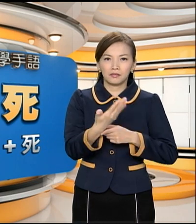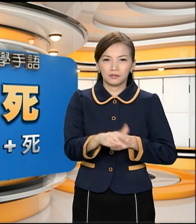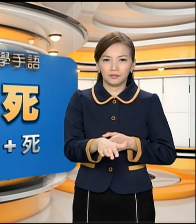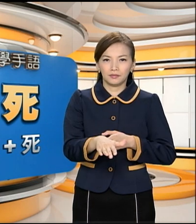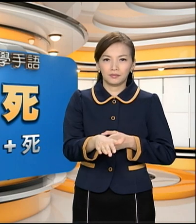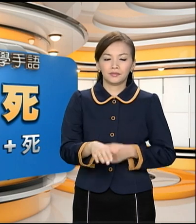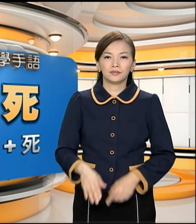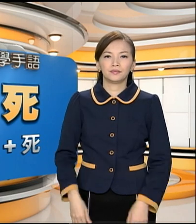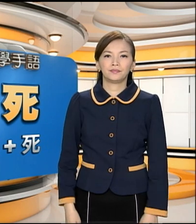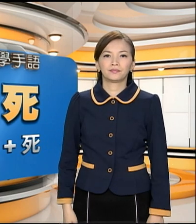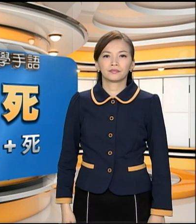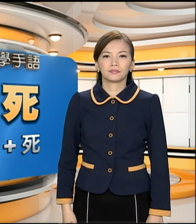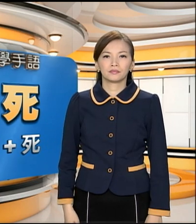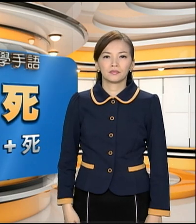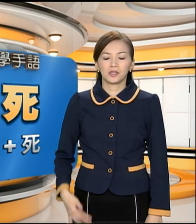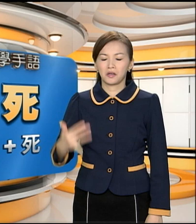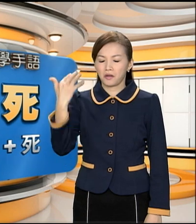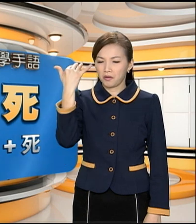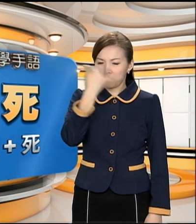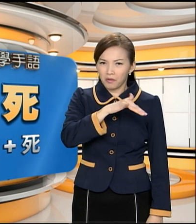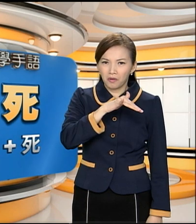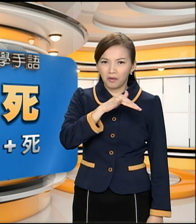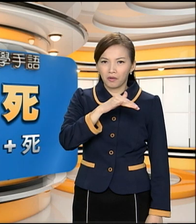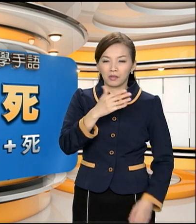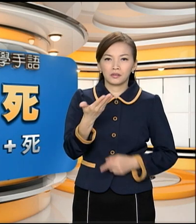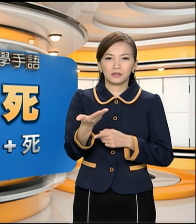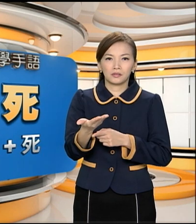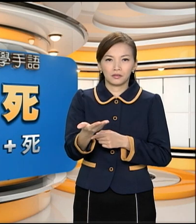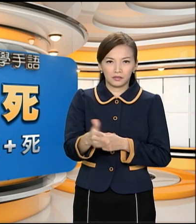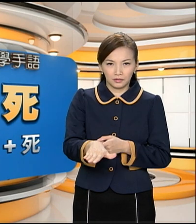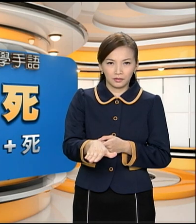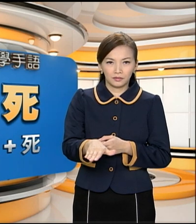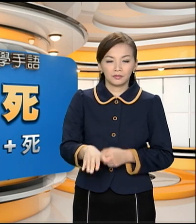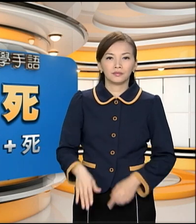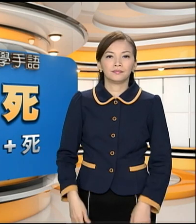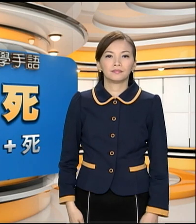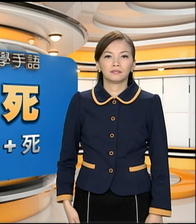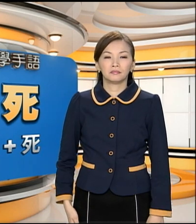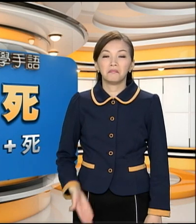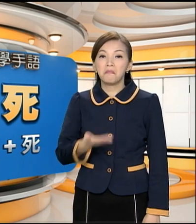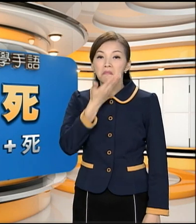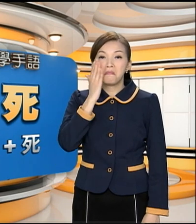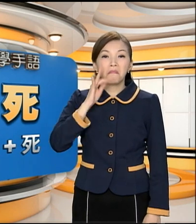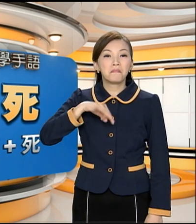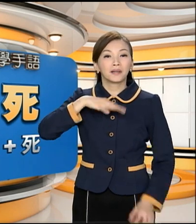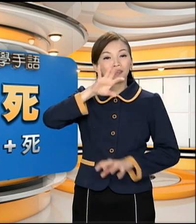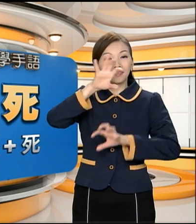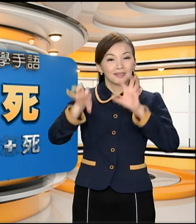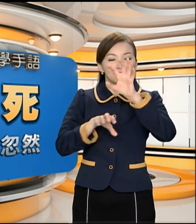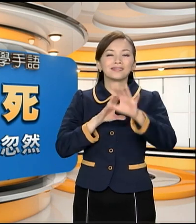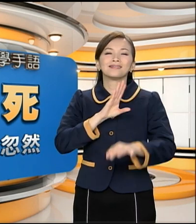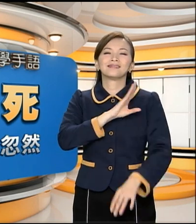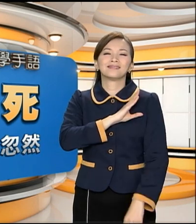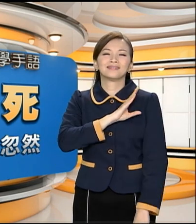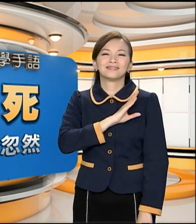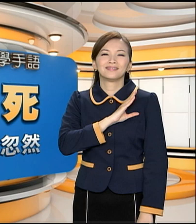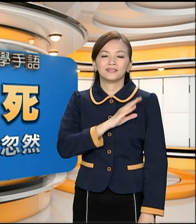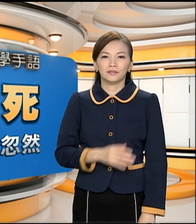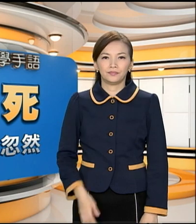死手在眼前一晃表示忽然加上死亡而按照龍人自然的語法則是要顛倒筆